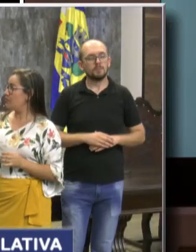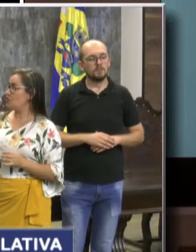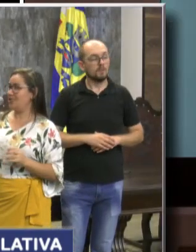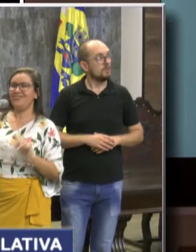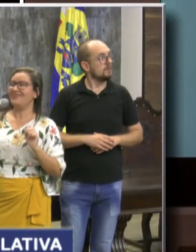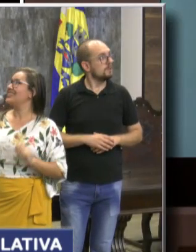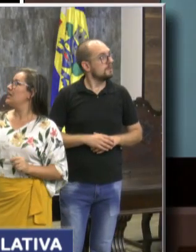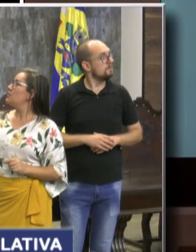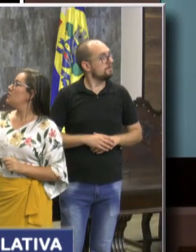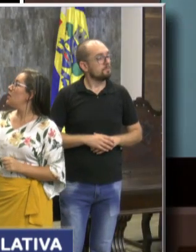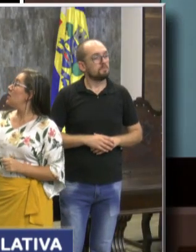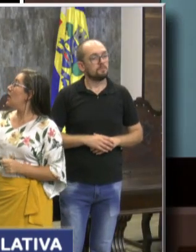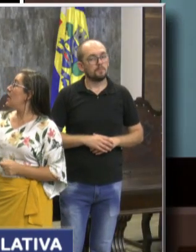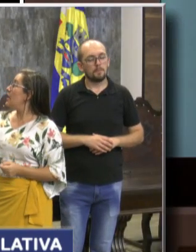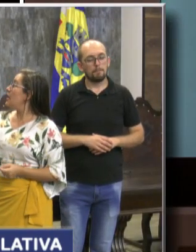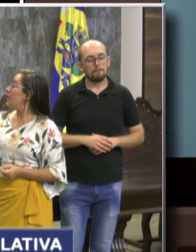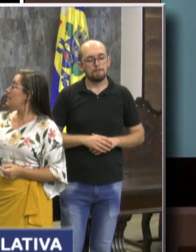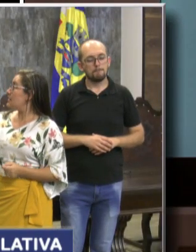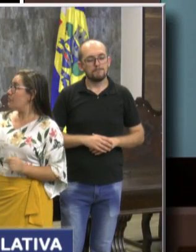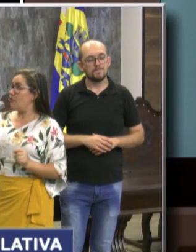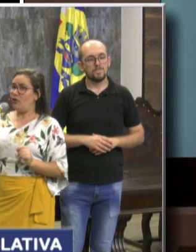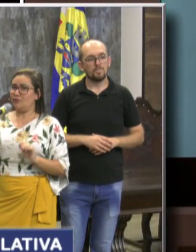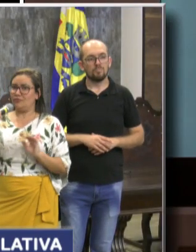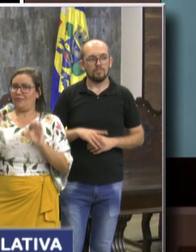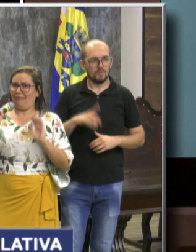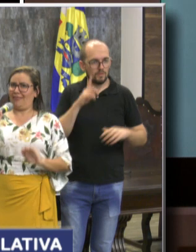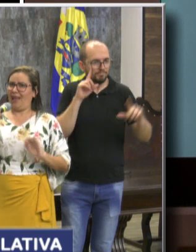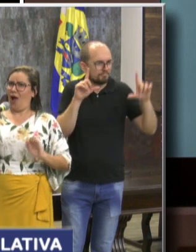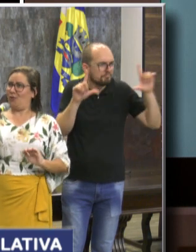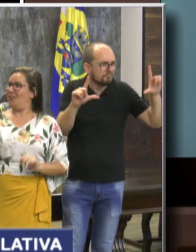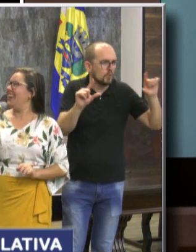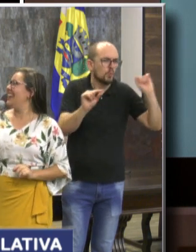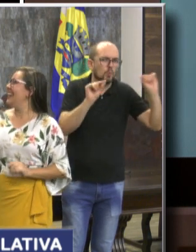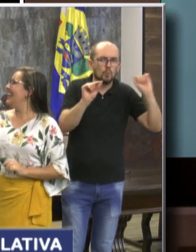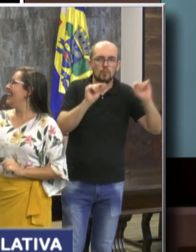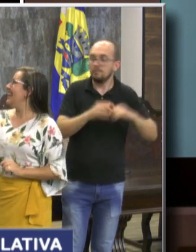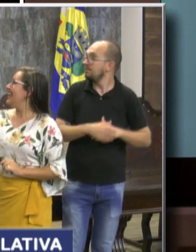Tá funcionando? Essa foto